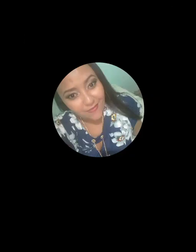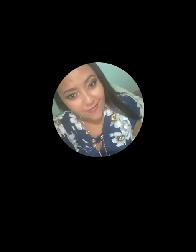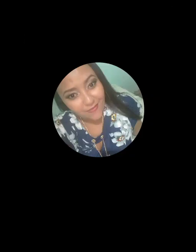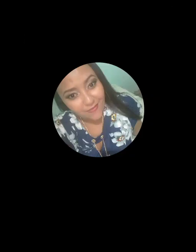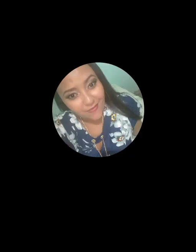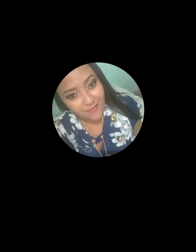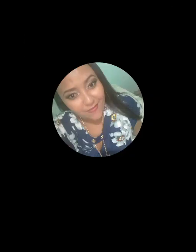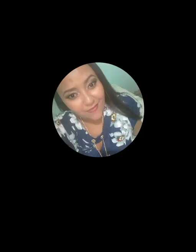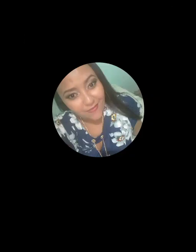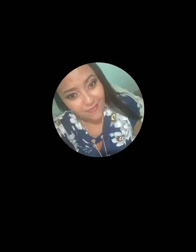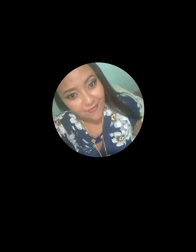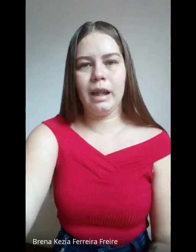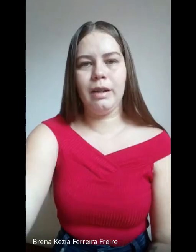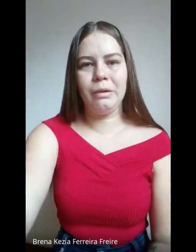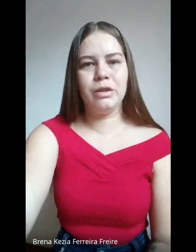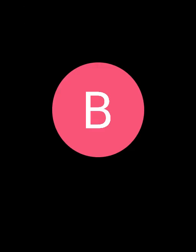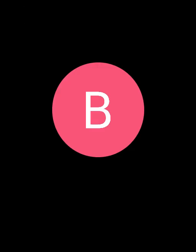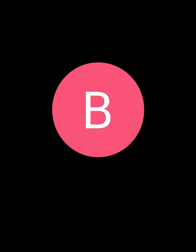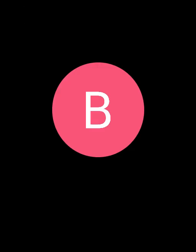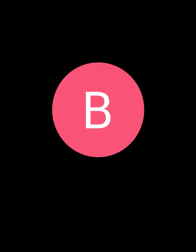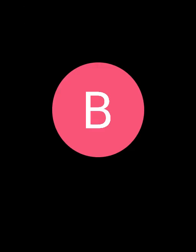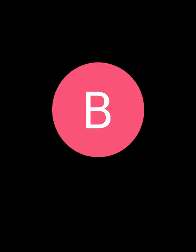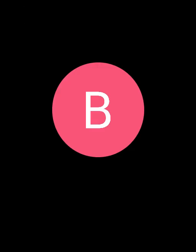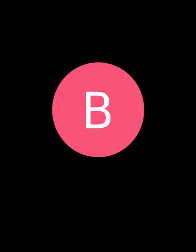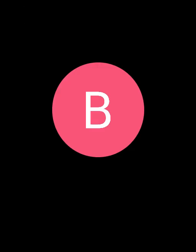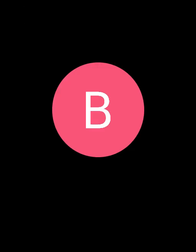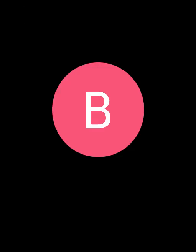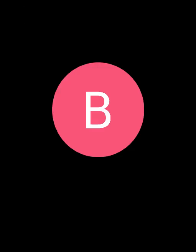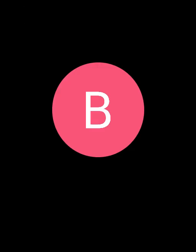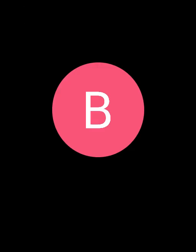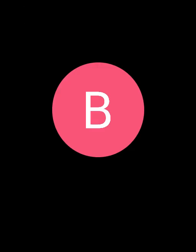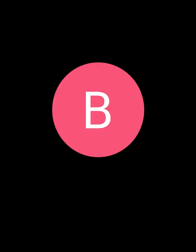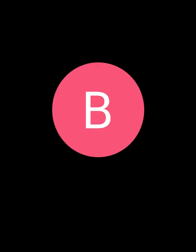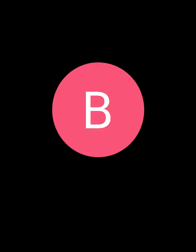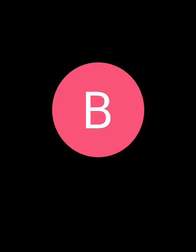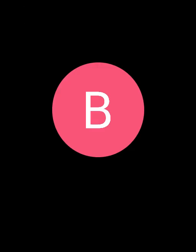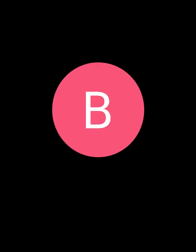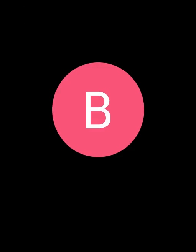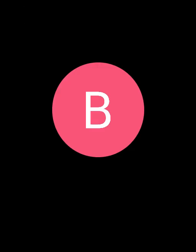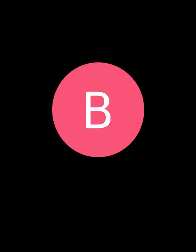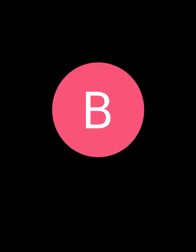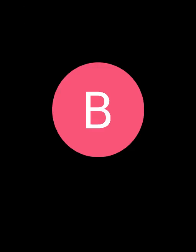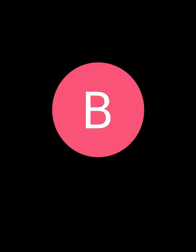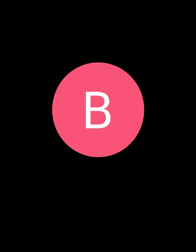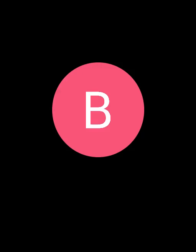Rio de Janeiro. É, que é o Rio de Janeiro, porque se chama E somente. também pode ser casa de blusa.